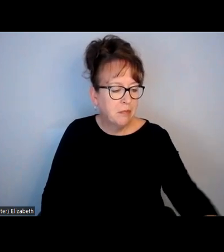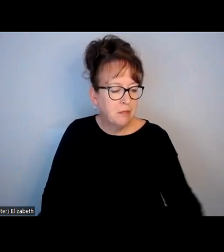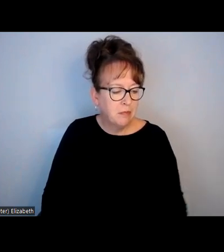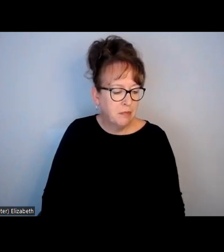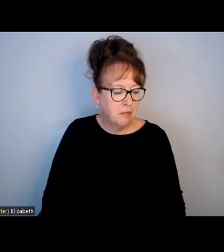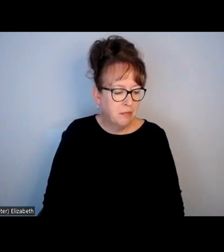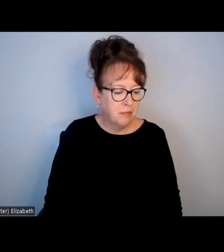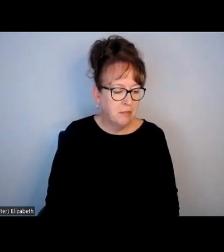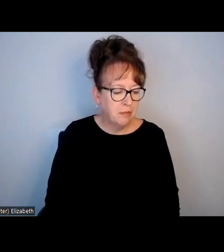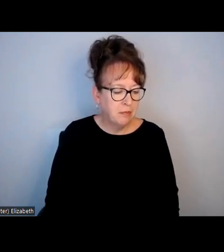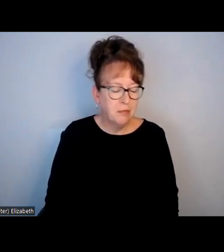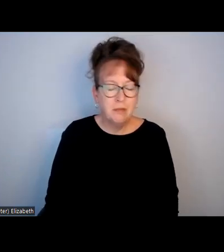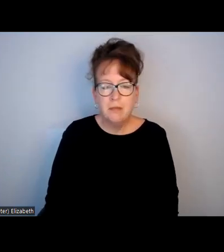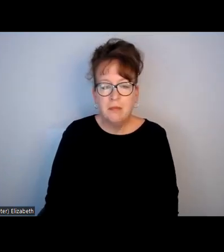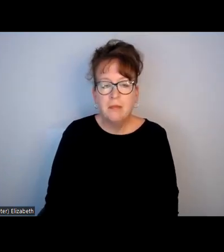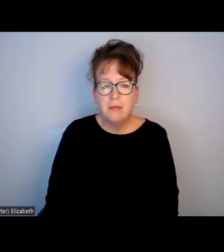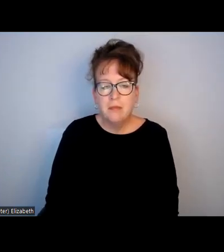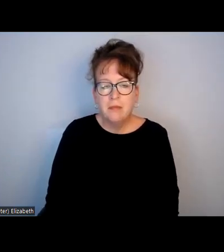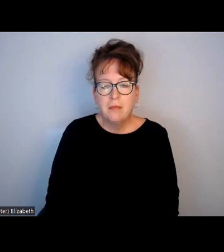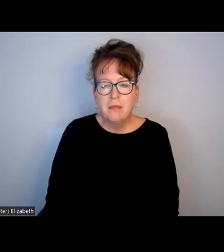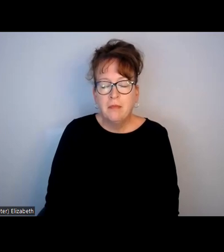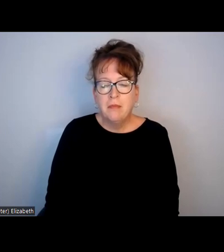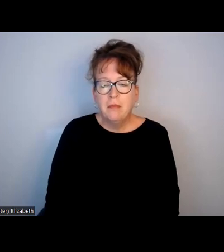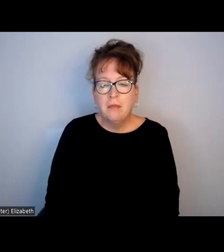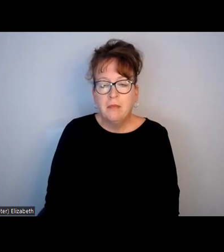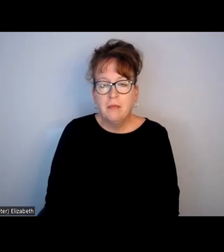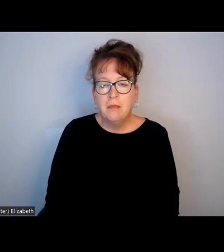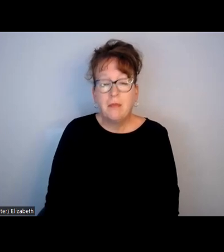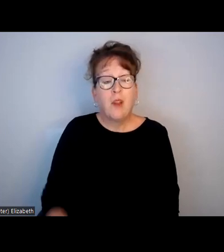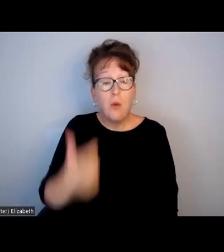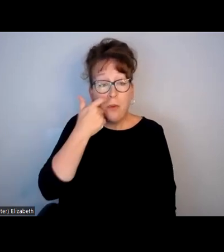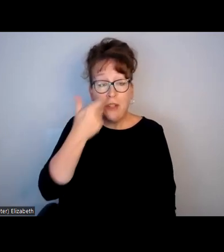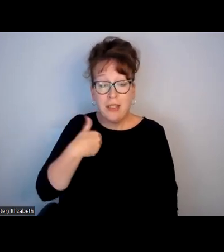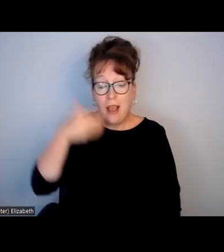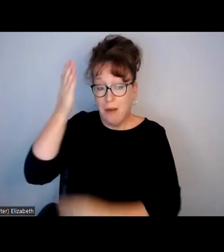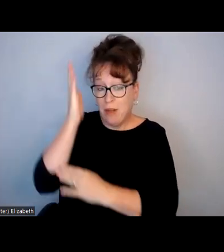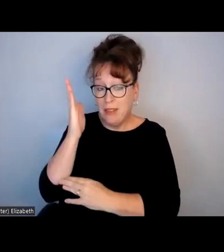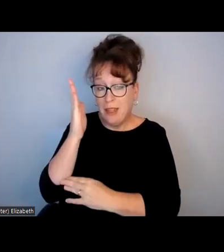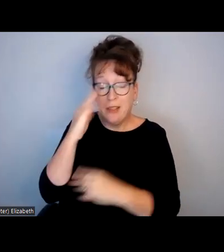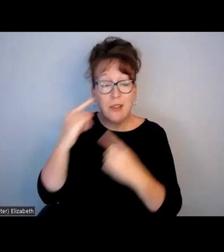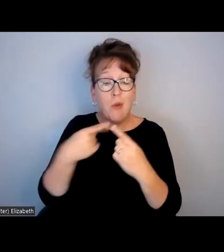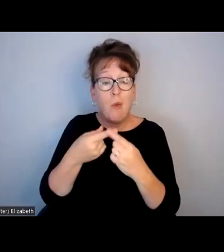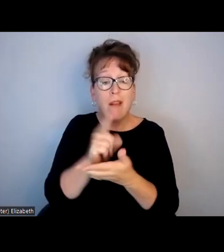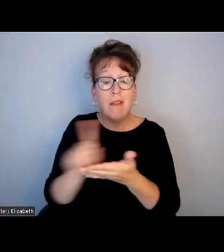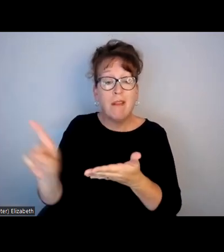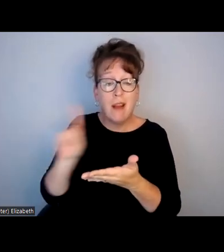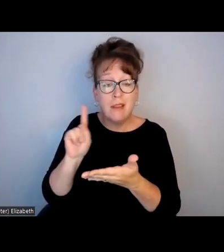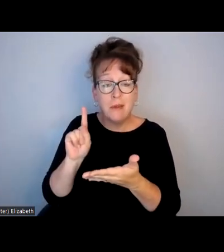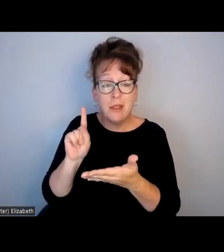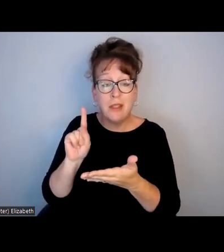que o qué estaba diciendo Así que acabamos de tener una presentación la